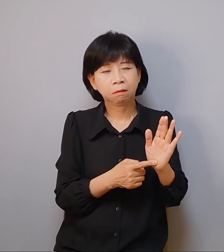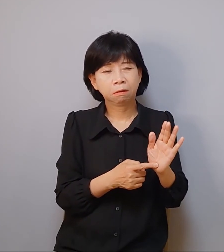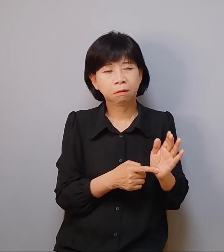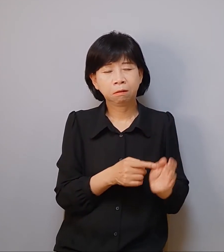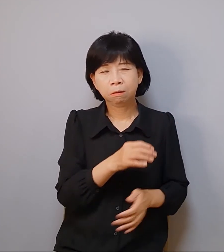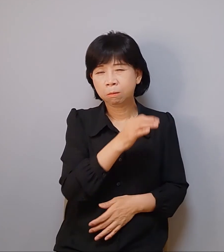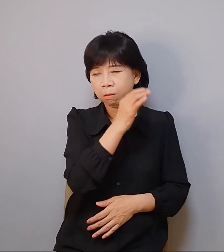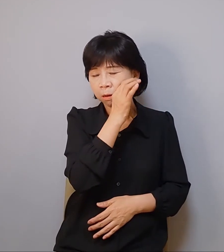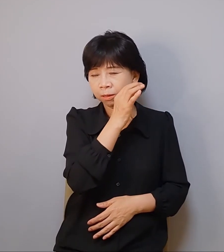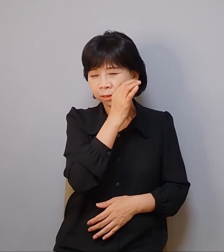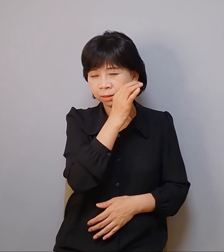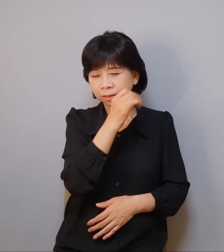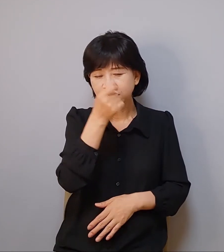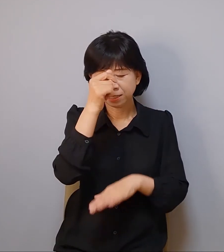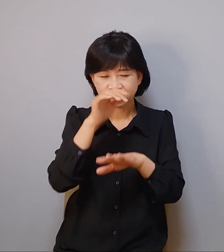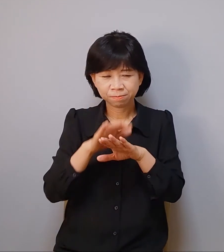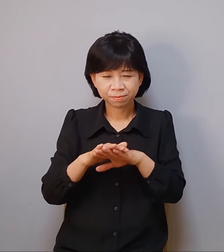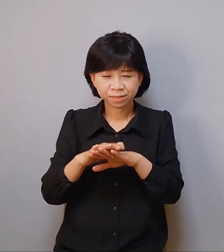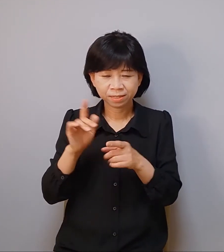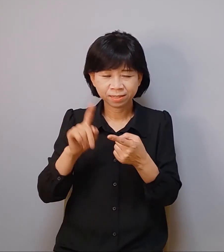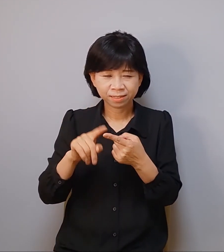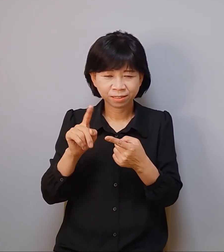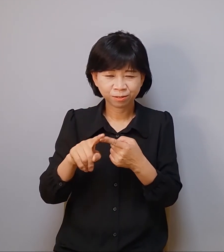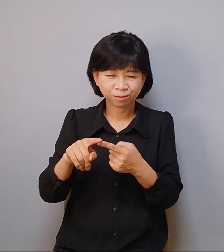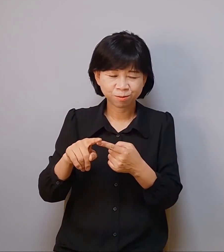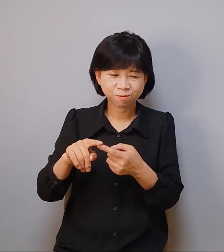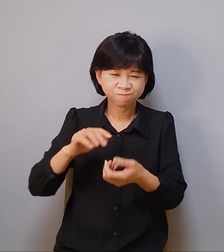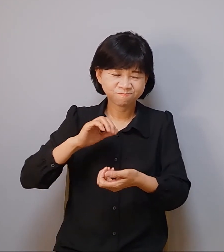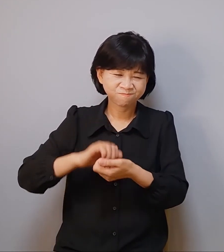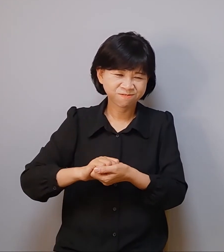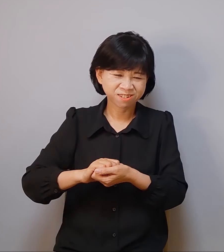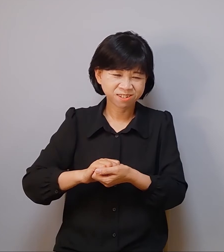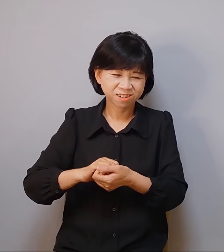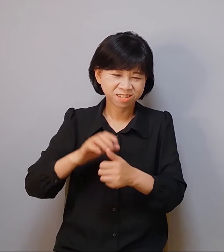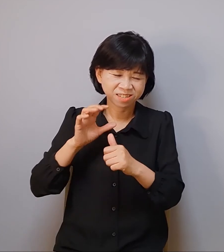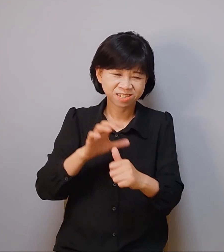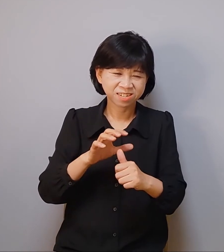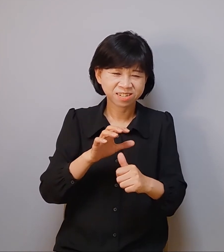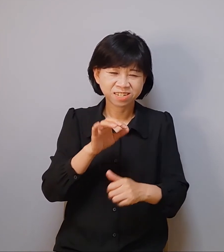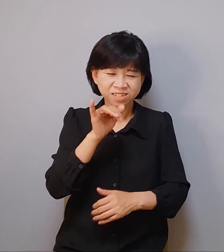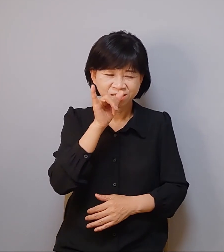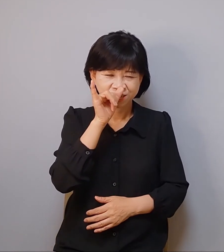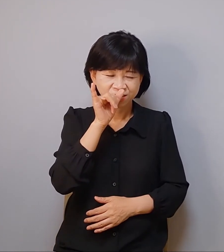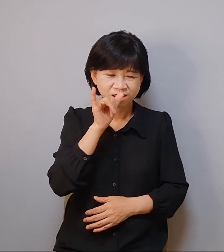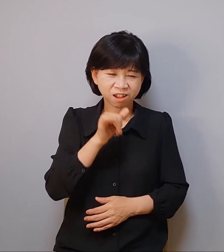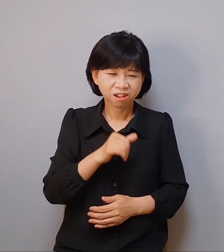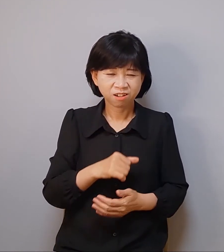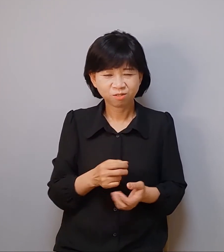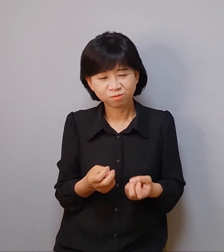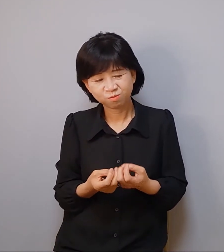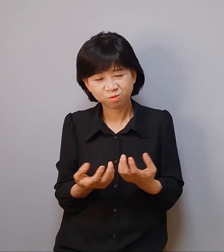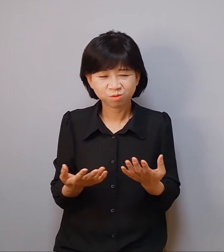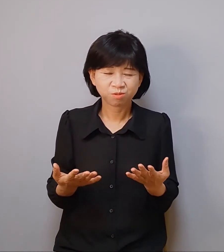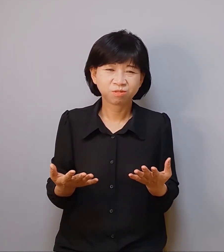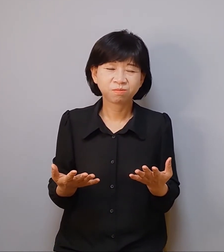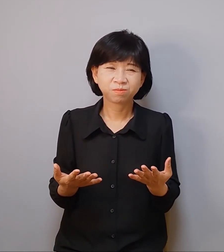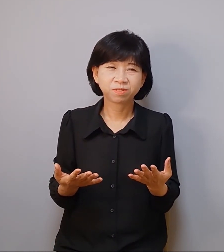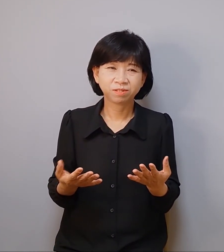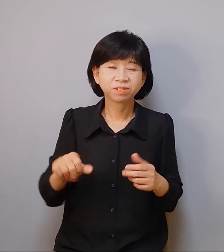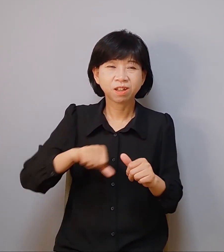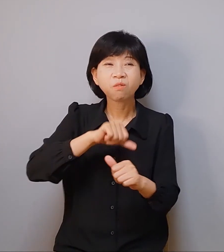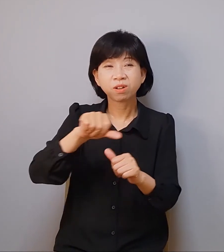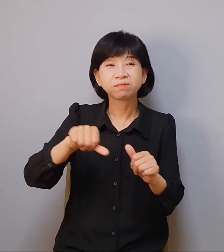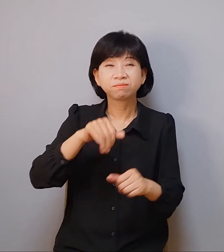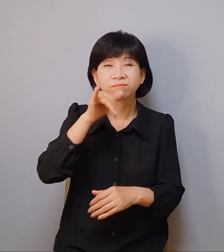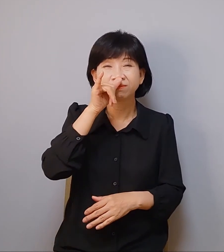통제하는지 모르겠지만 아무튼 예배도 못 드리게 하고 드릴 수 없는 상황과 환경들이 우리가 참 많이 있었습니다.